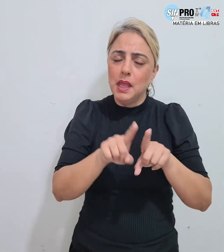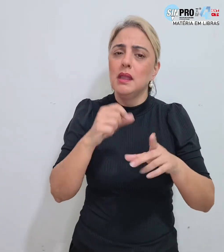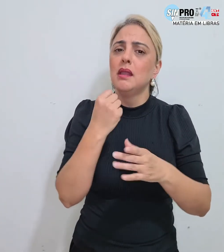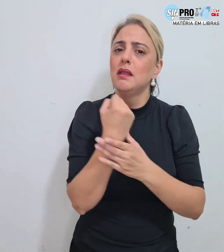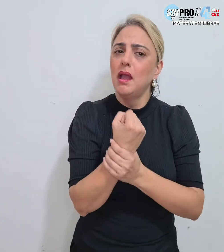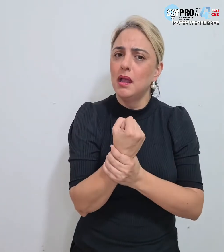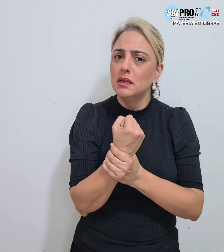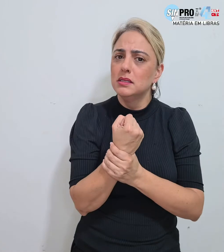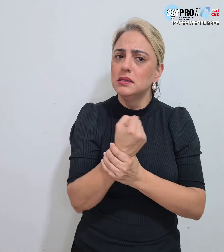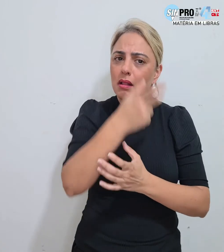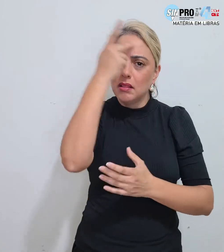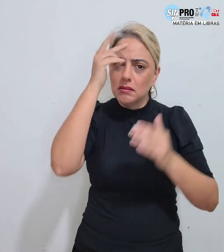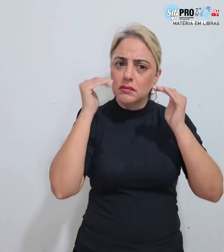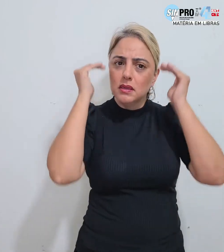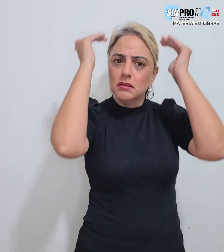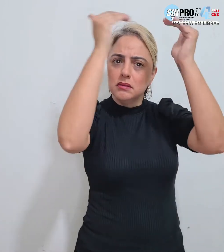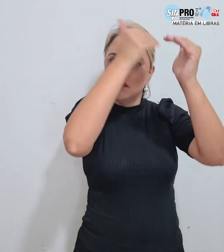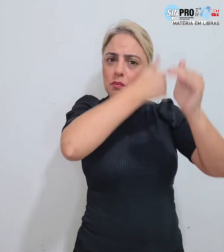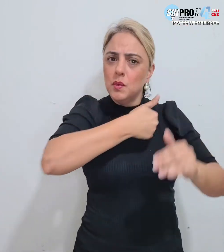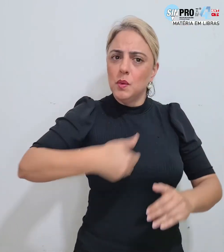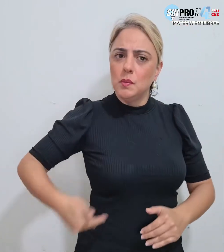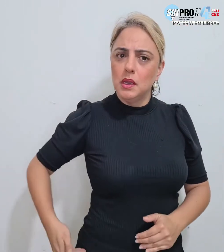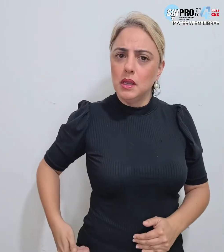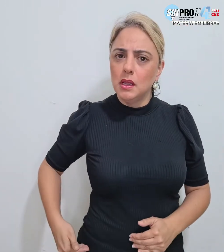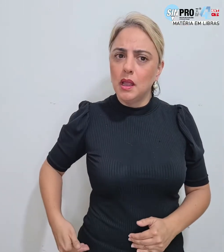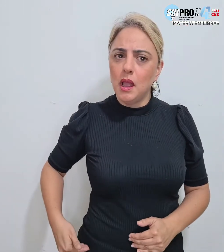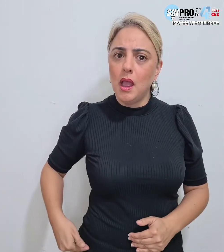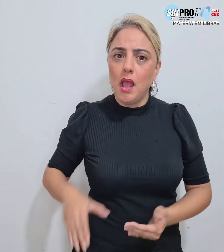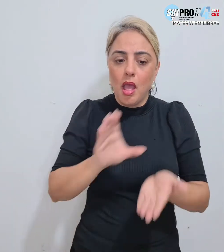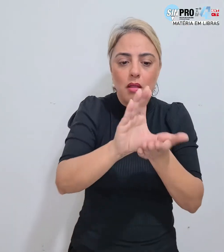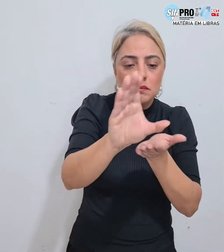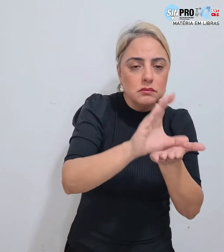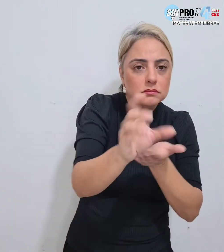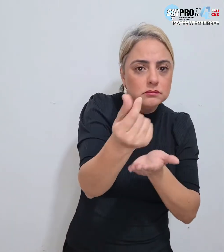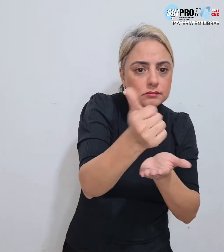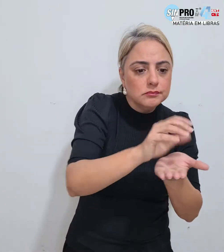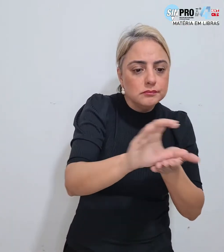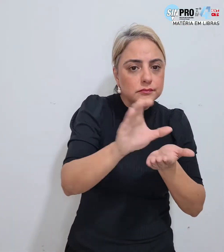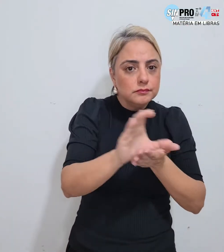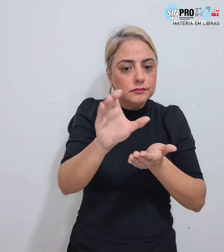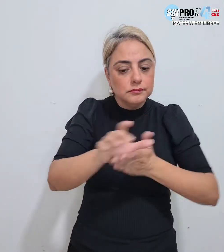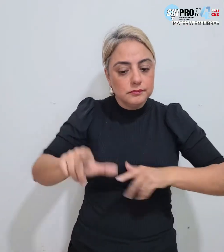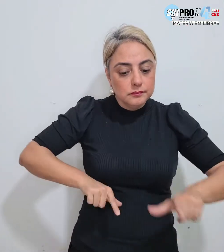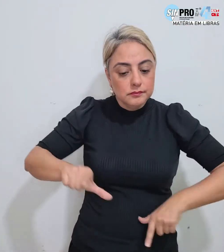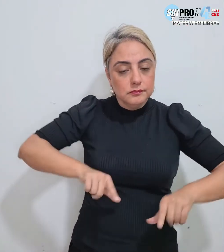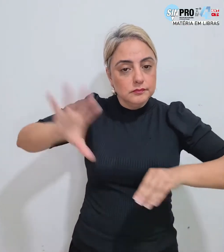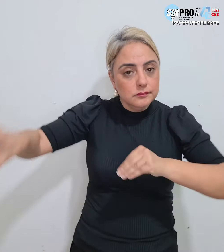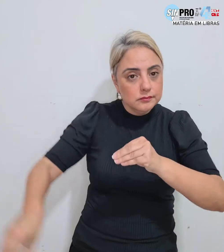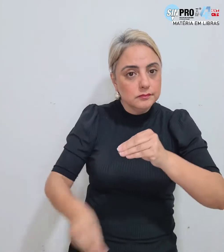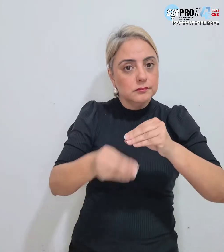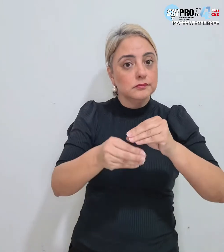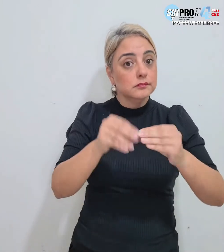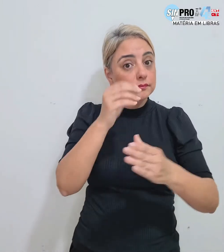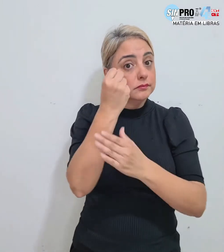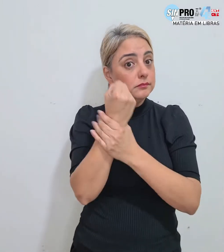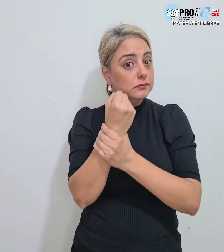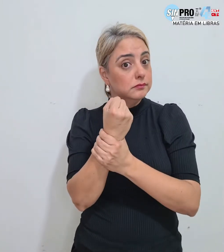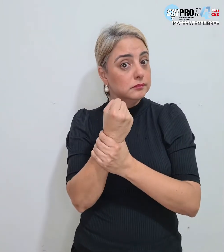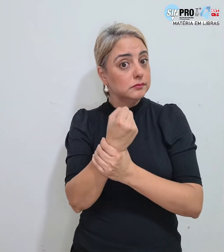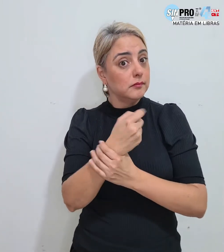ser garantido pelas autoridades públicas as verbas e funcionários adicionais para garantir as exigências